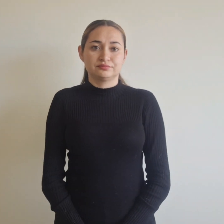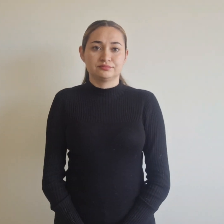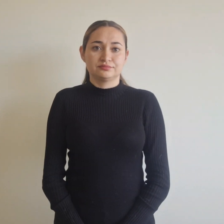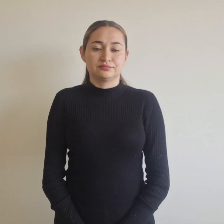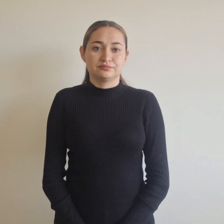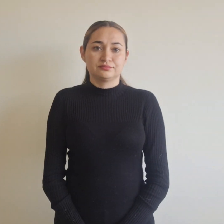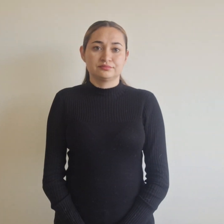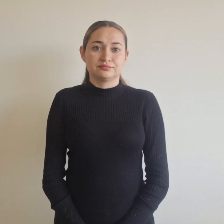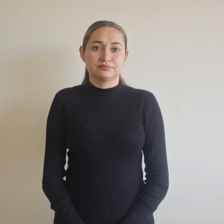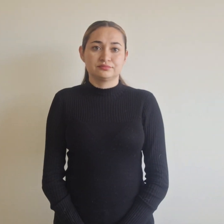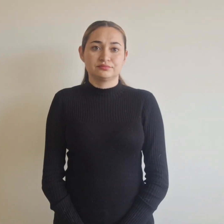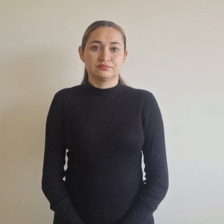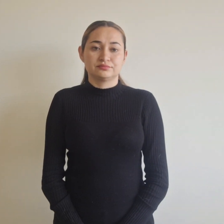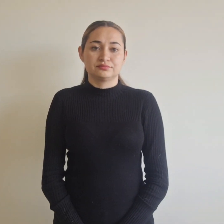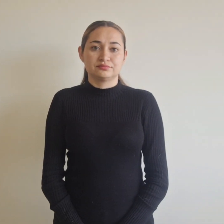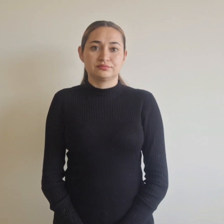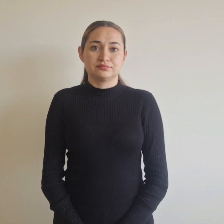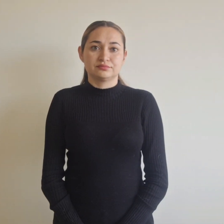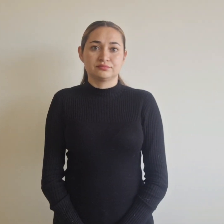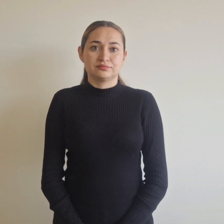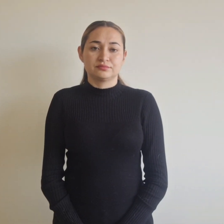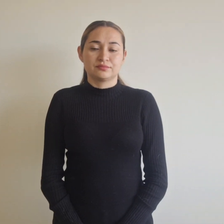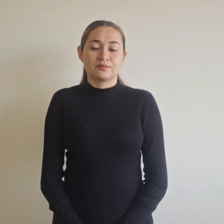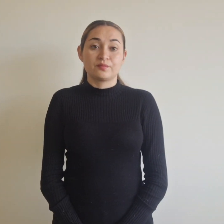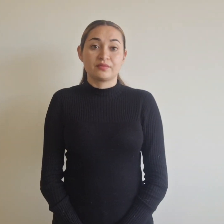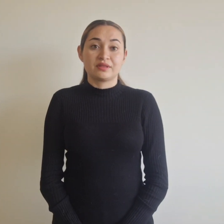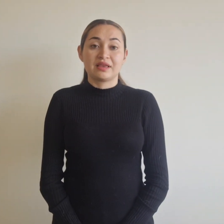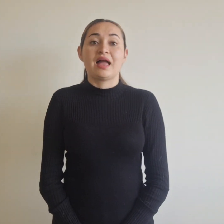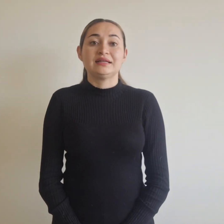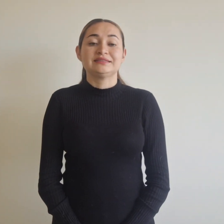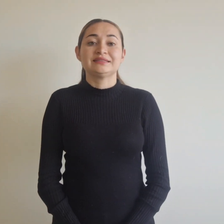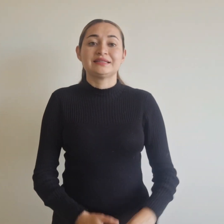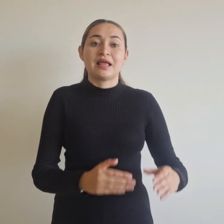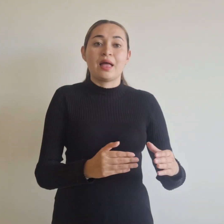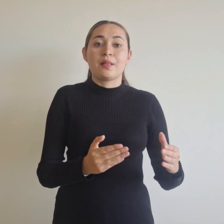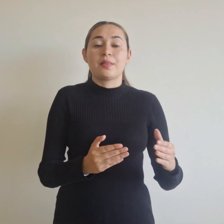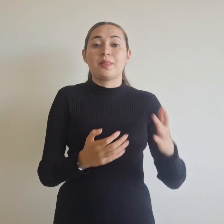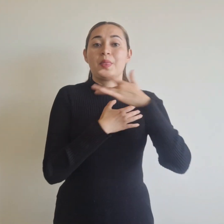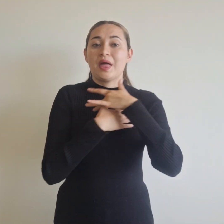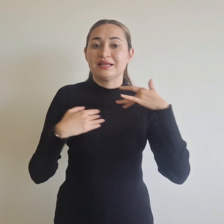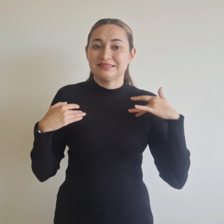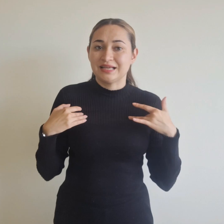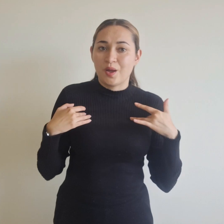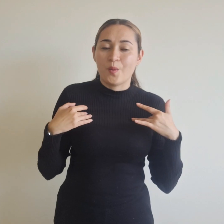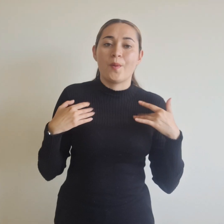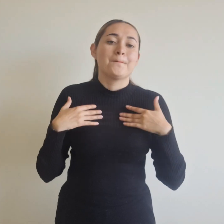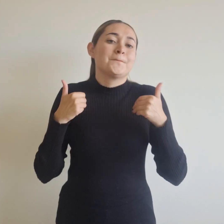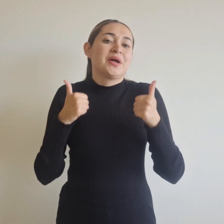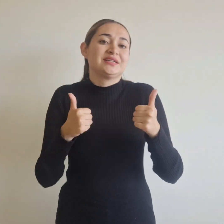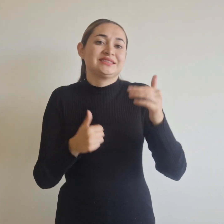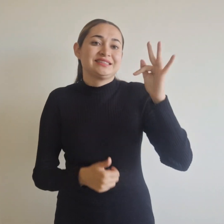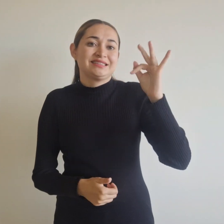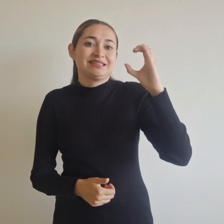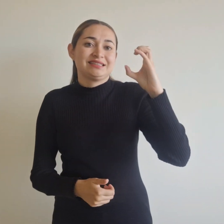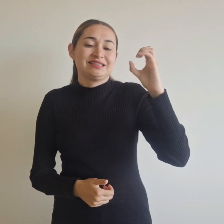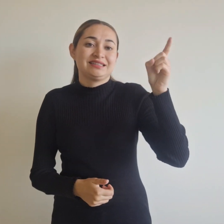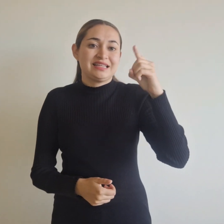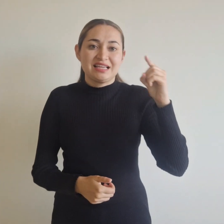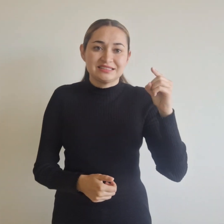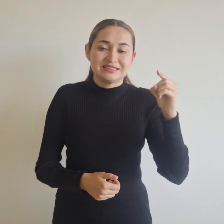UPTC, en el Ministerio de Salud y de las TICs, la Contraloría de la República y Boyacá, quien estará al